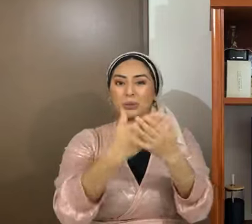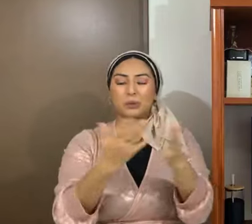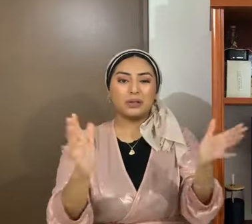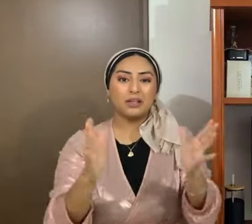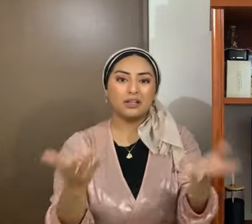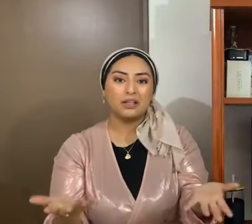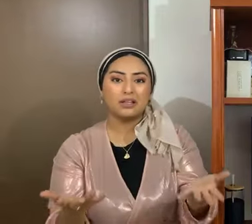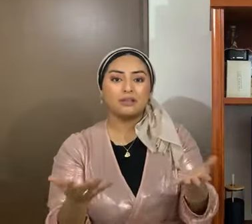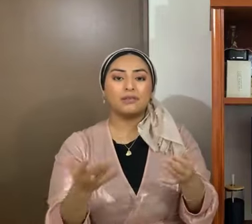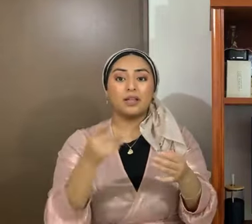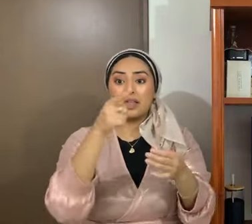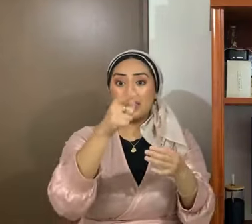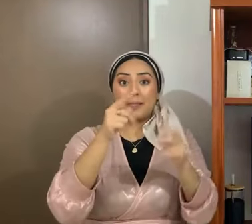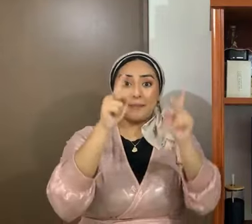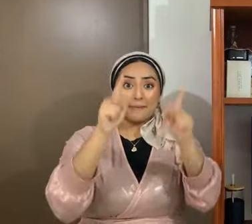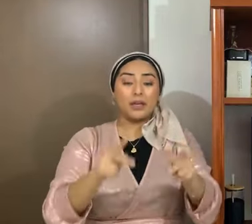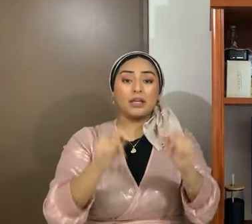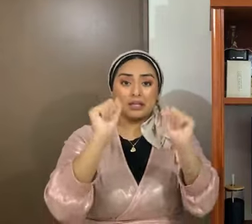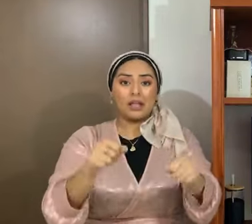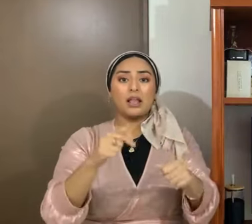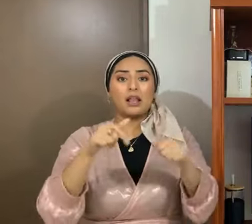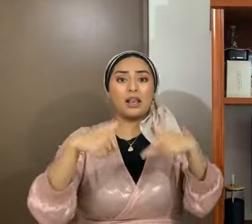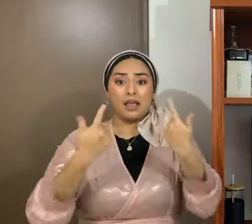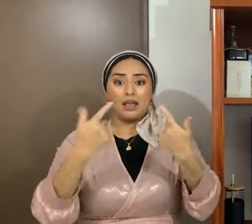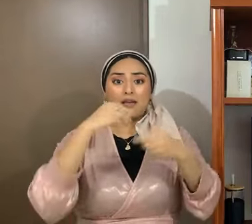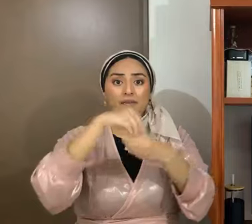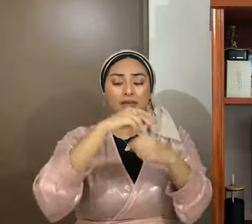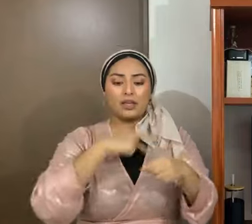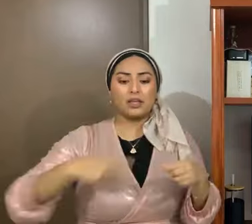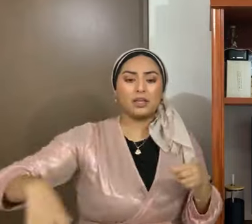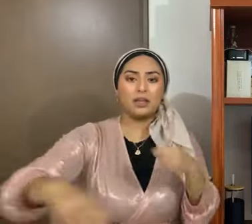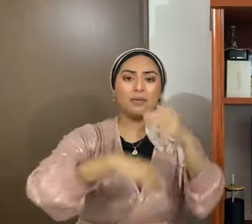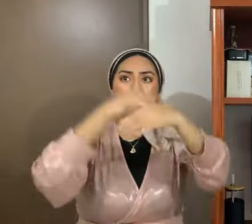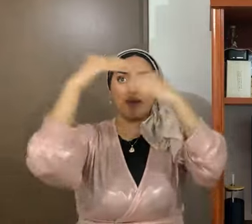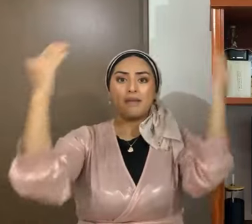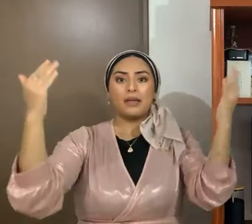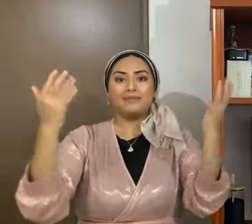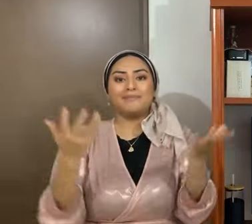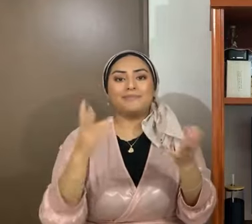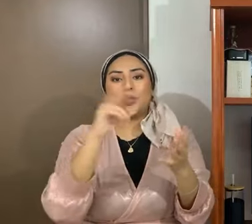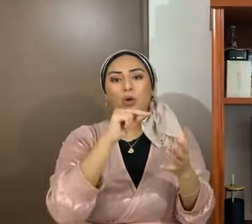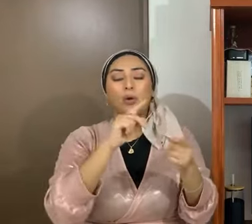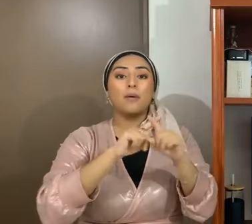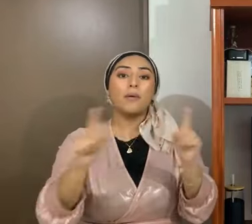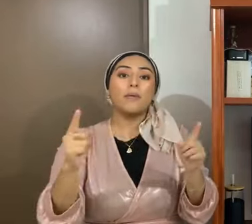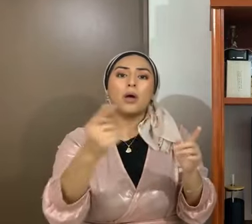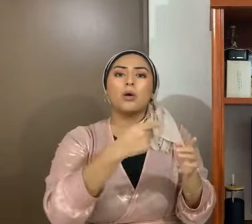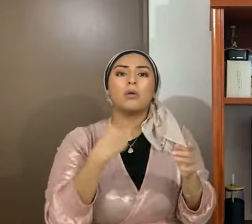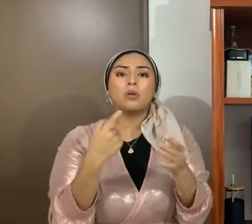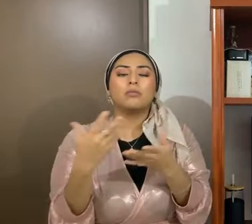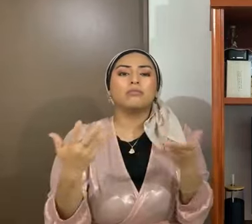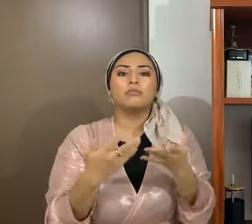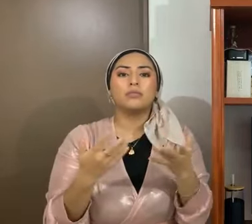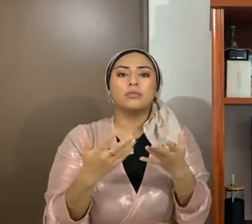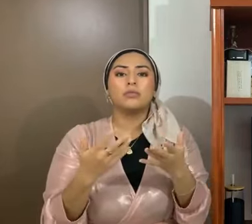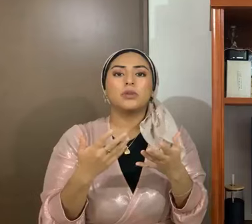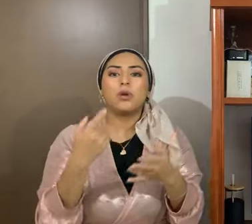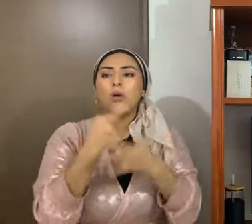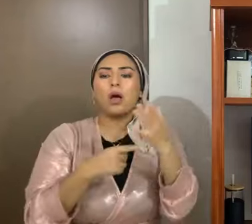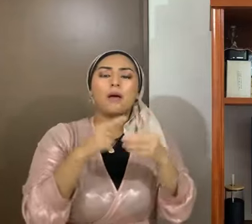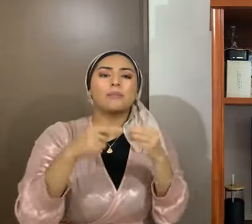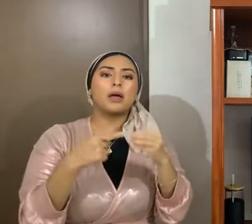Entonces, ¿esa persona con esa vestimenta podría vivir en el reino de los cielos? Por supuesto que no. Pero nosotros, ¿qué tal? ¿Qué tal